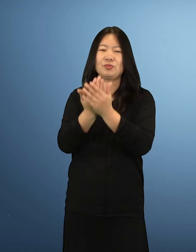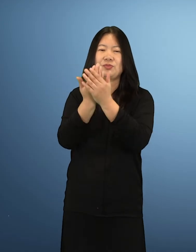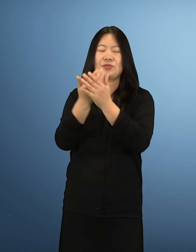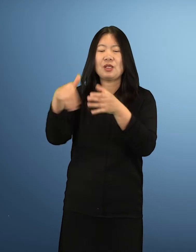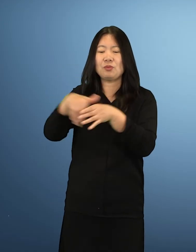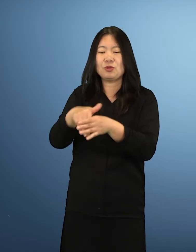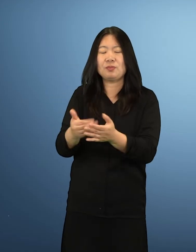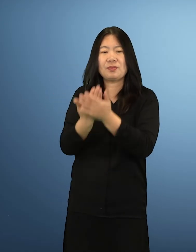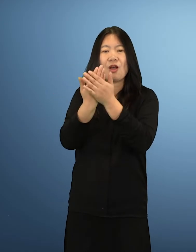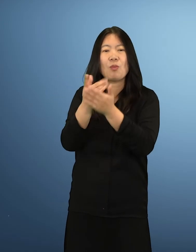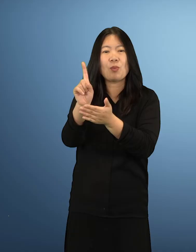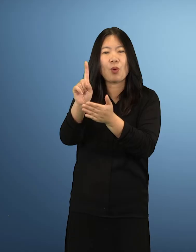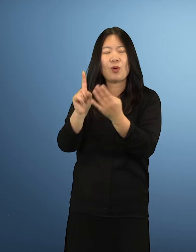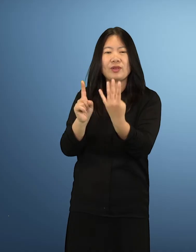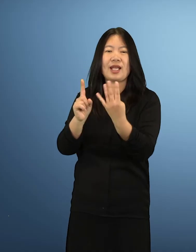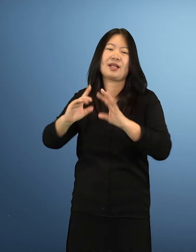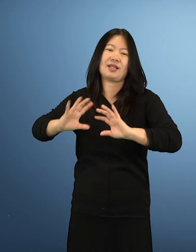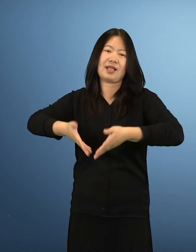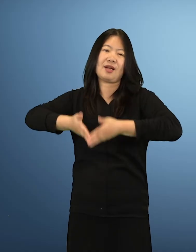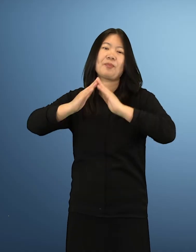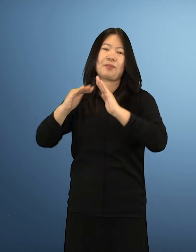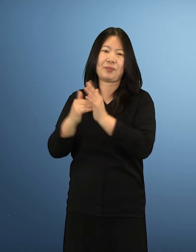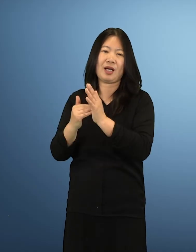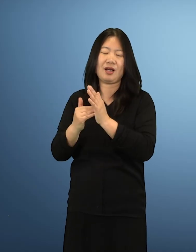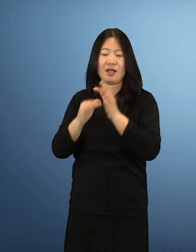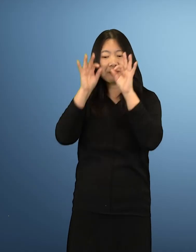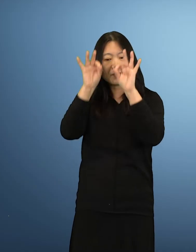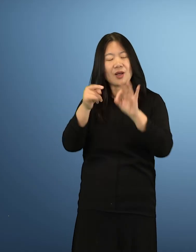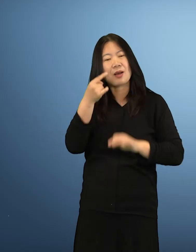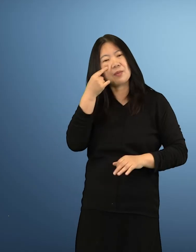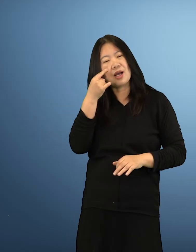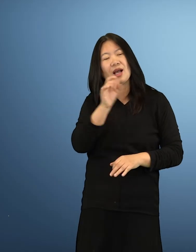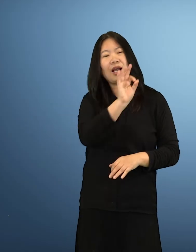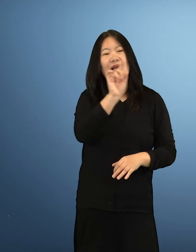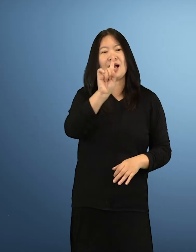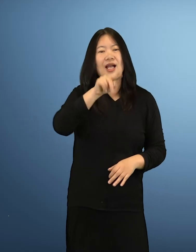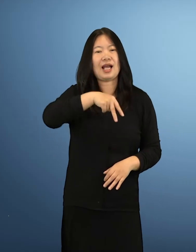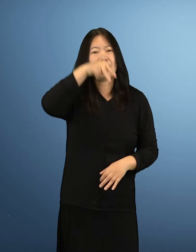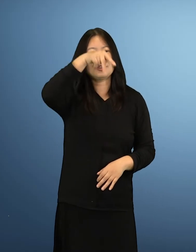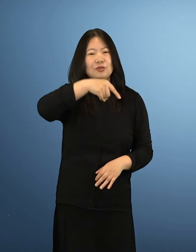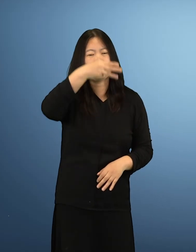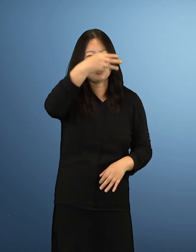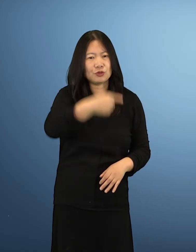문명적으로는 4개의 제국이 일어납니다. 자, 볼까요? 아수르,